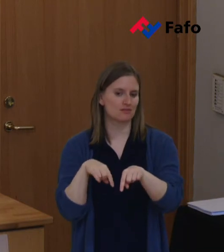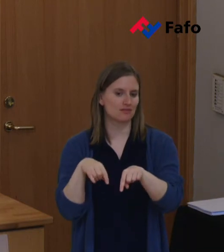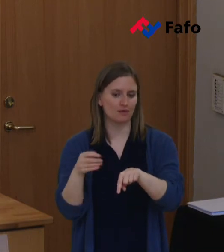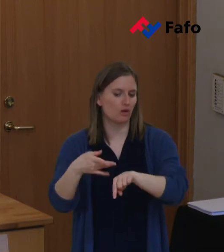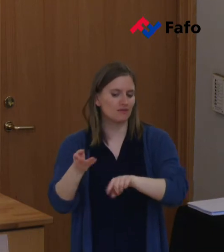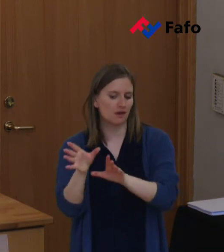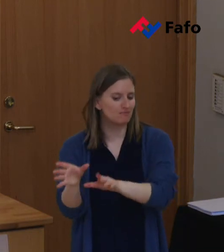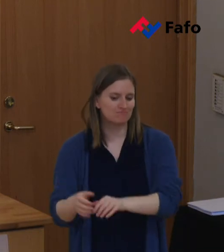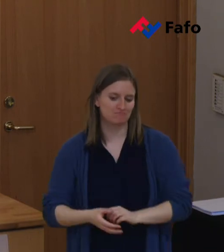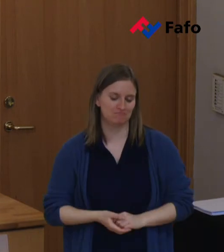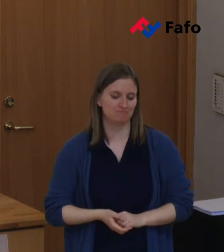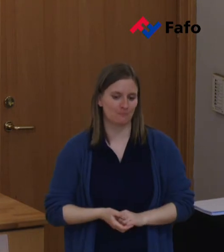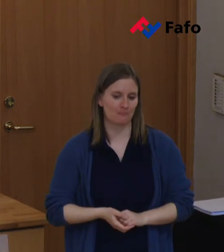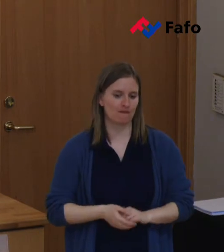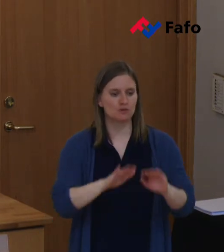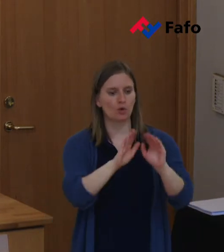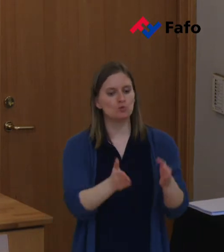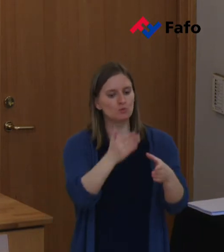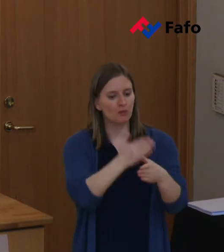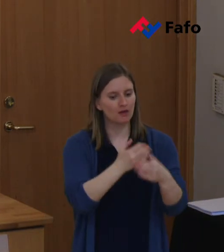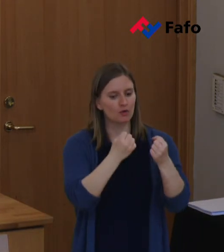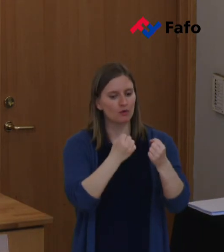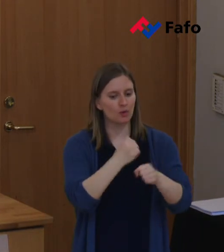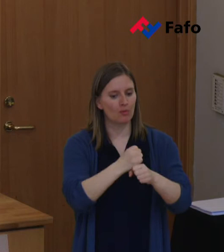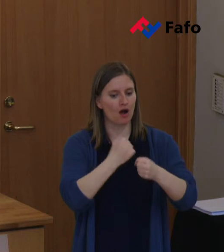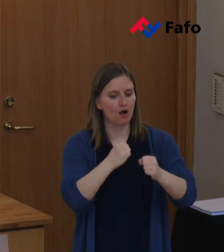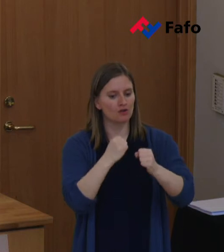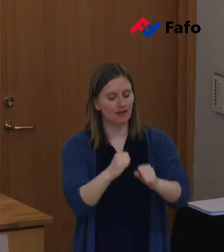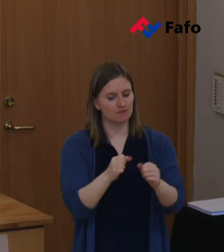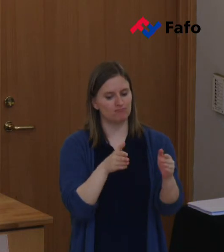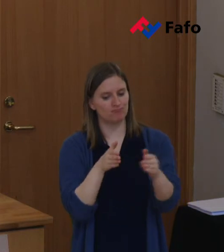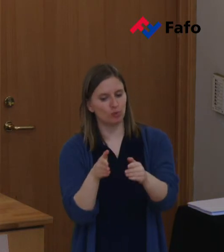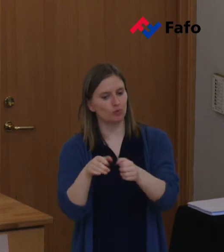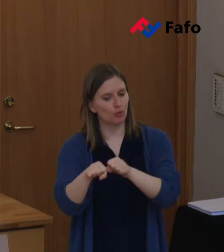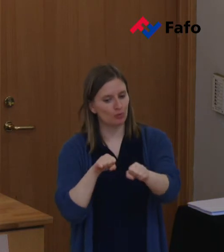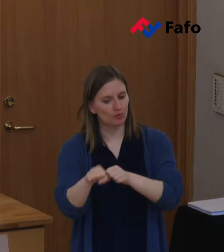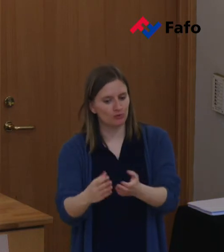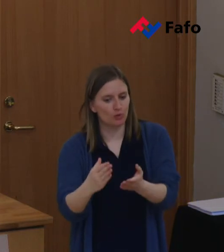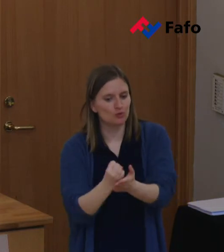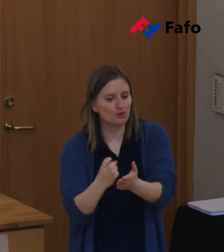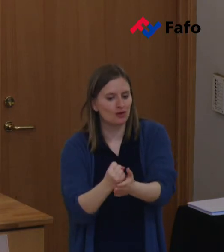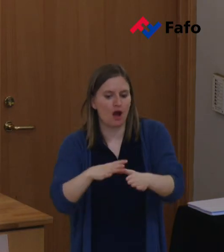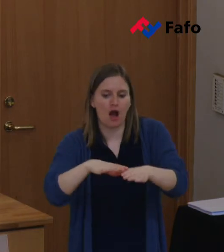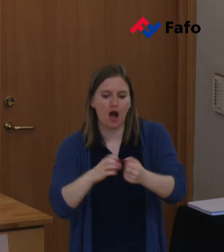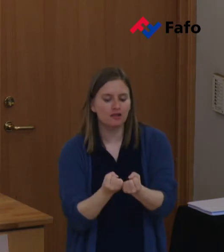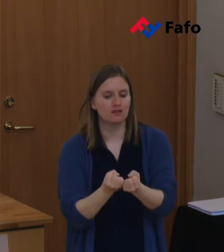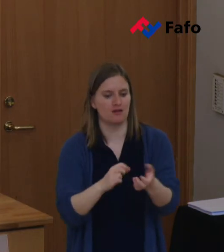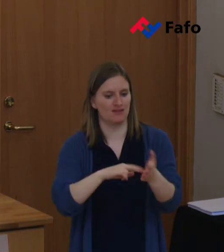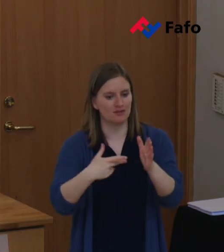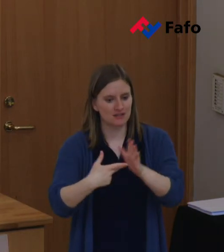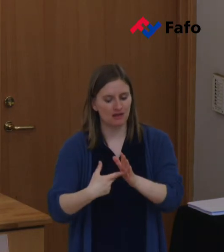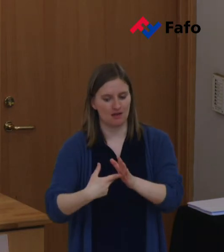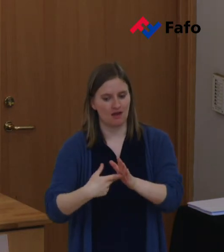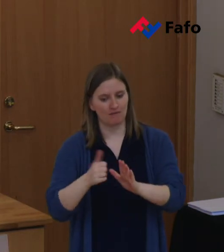andre. Så Husbanken jobber aktivt inn mot kommunene for å utnytte alle de ulike strategiene for at vi skal ha